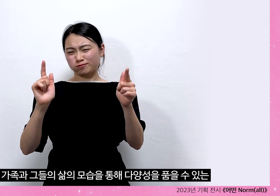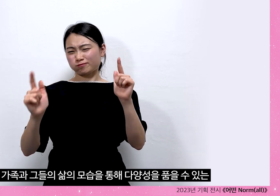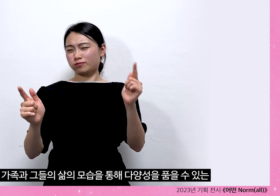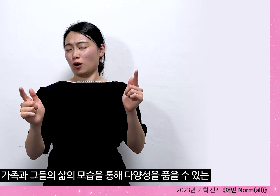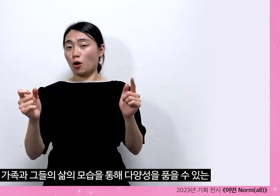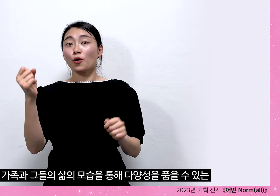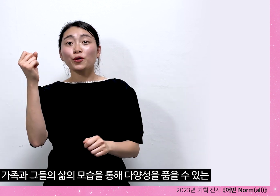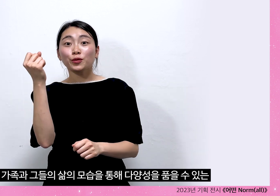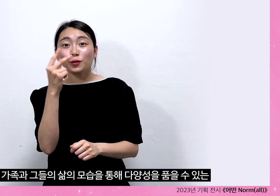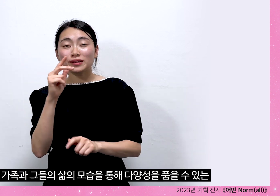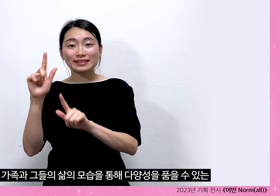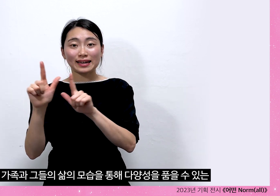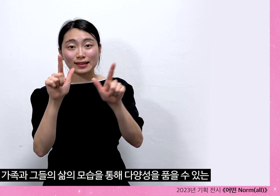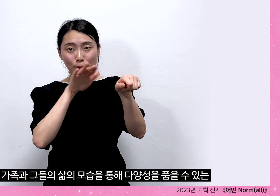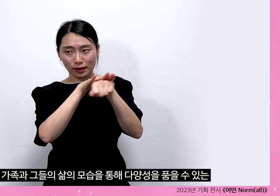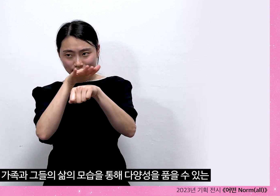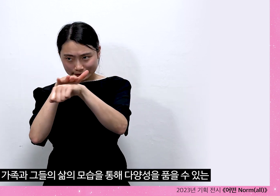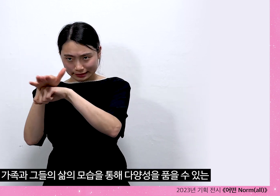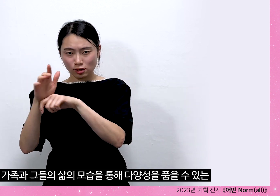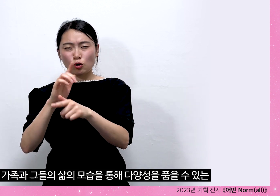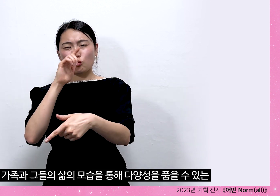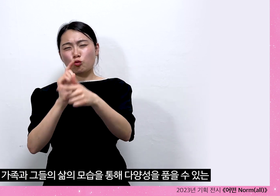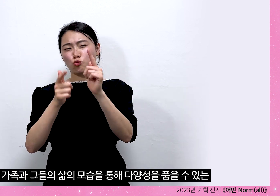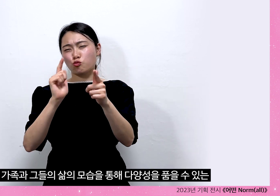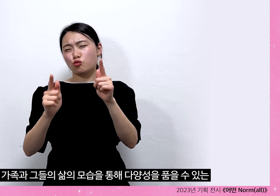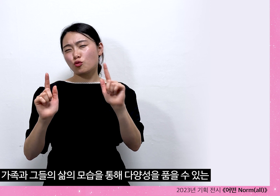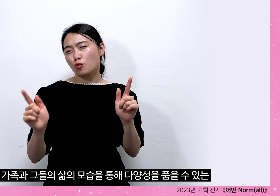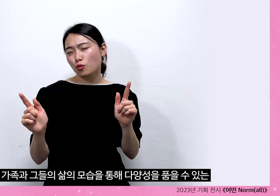가족과 그들의 삶의 모습을 통해